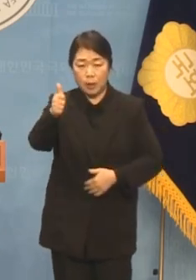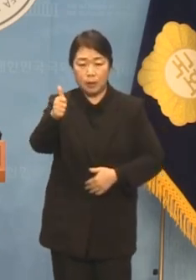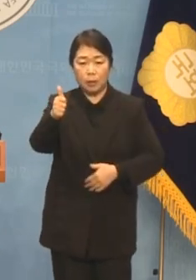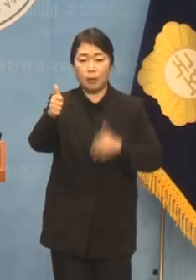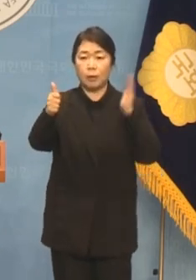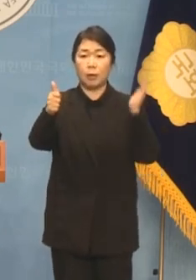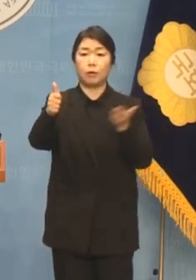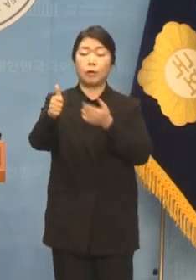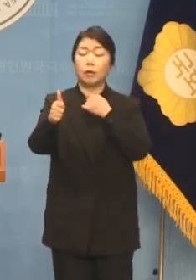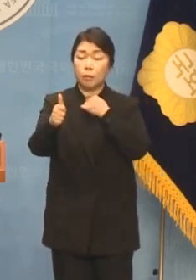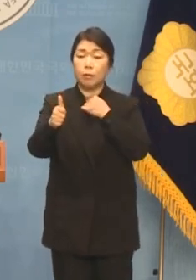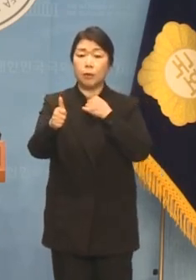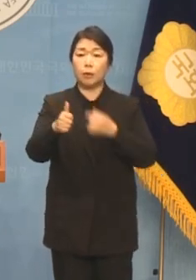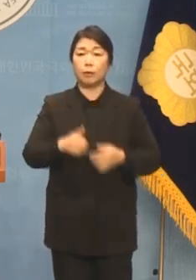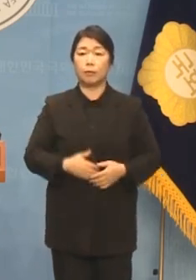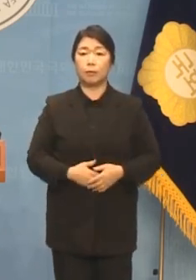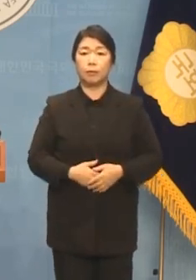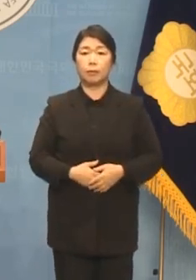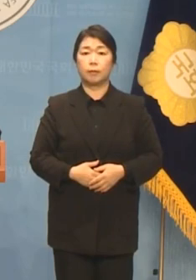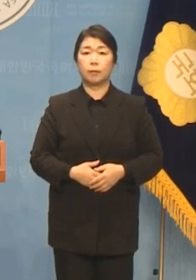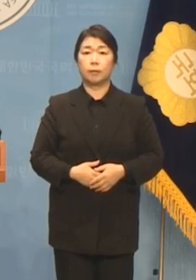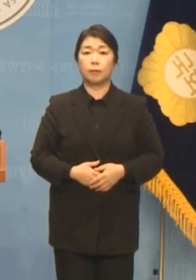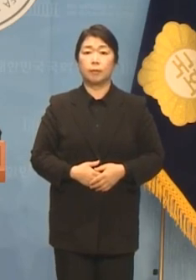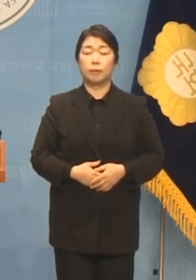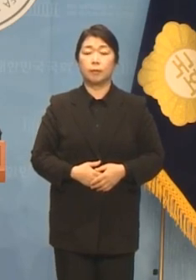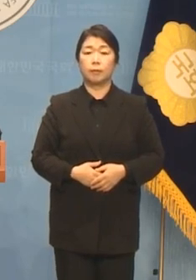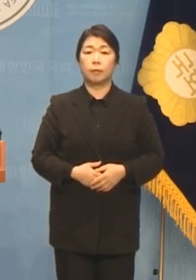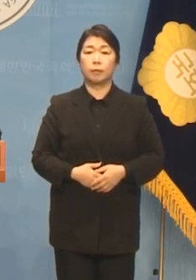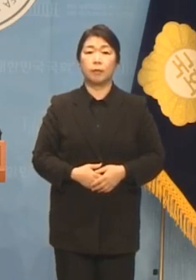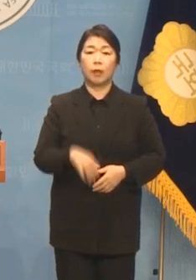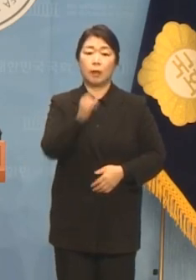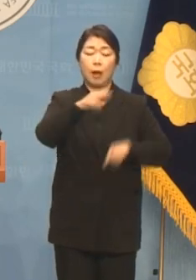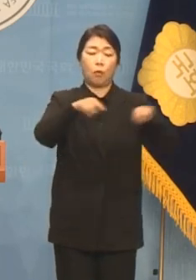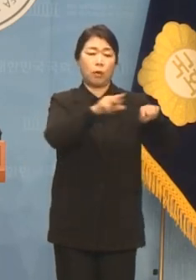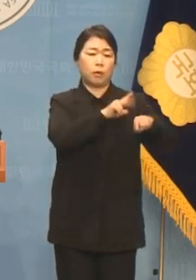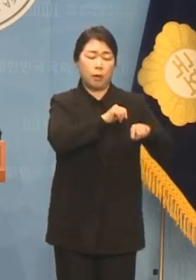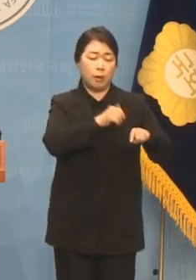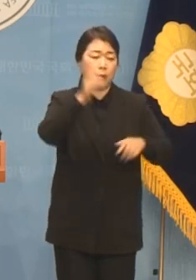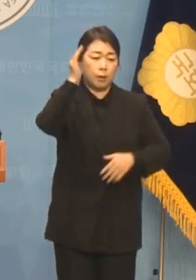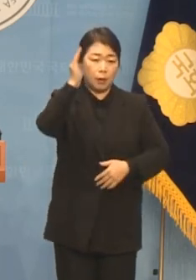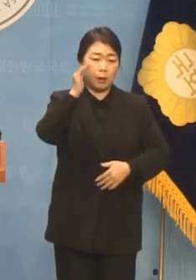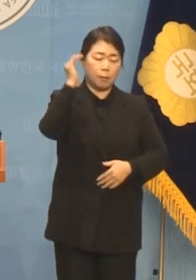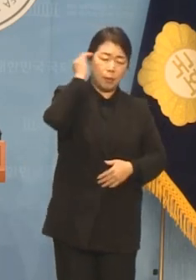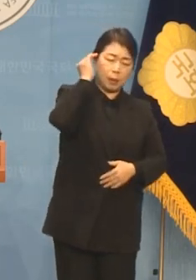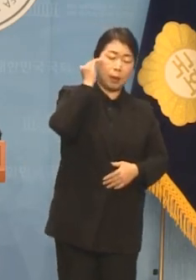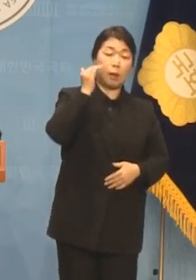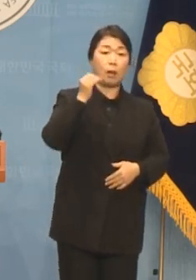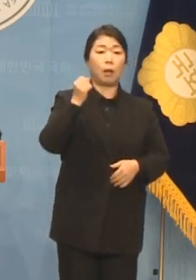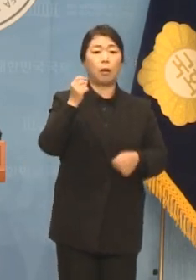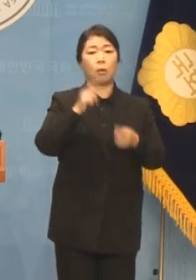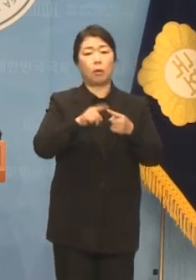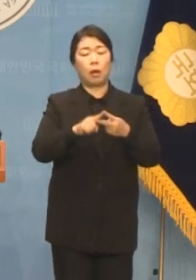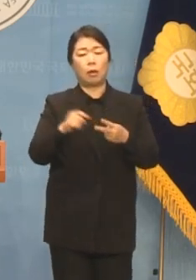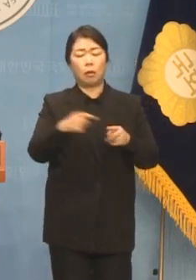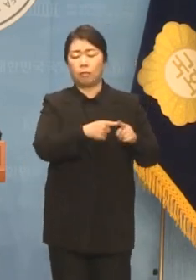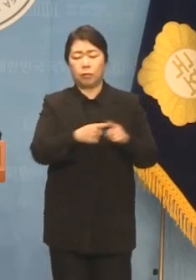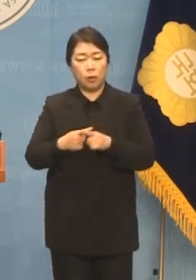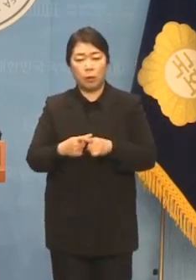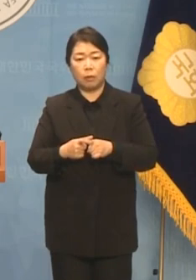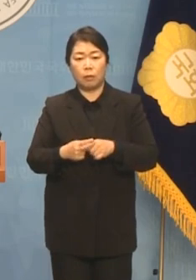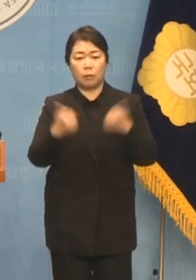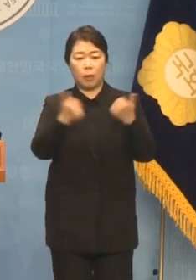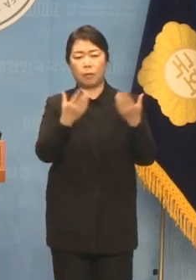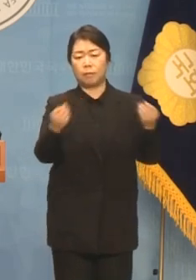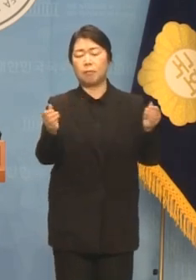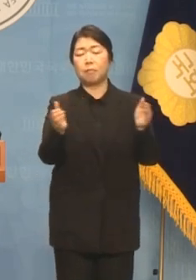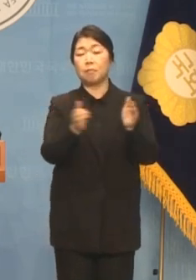하고 싶은 말입니다 그동안 약권 위원들의 발언을 가로막거나 일방적으로 회의를